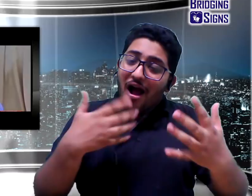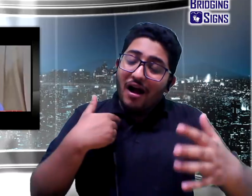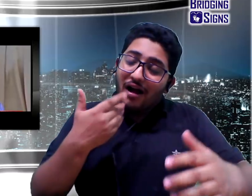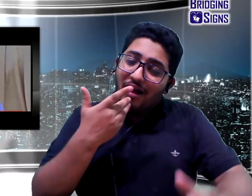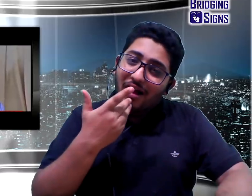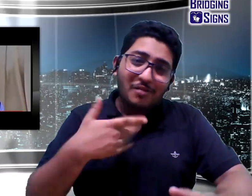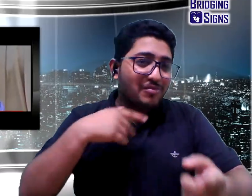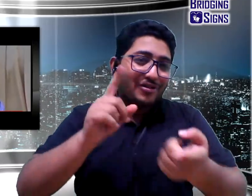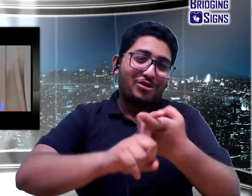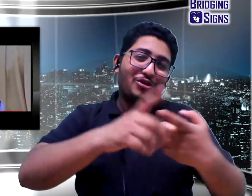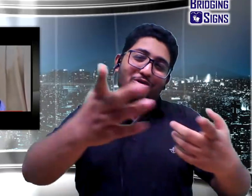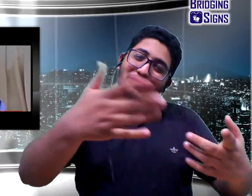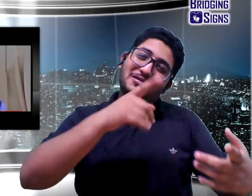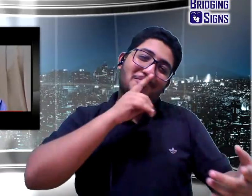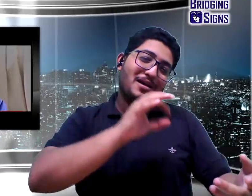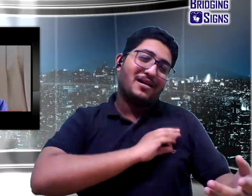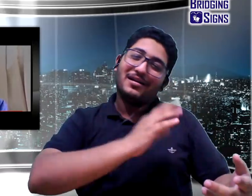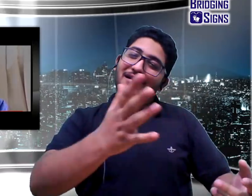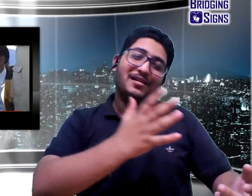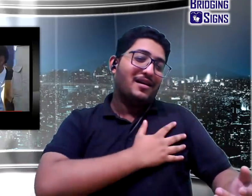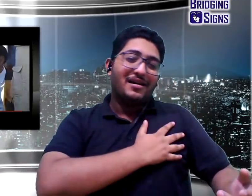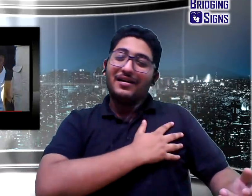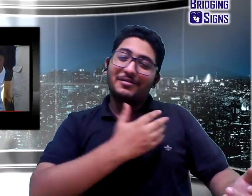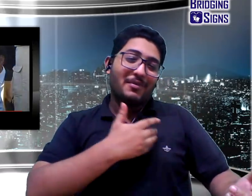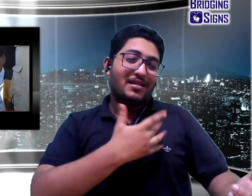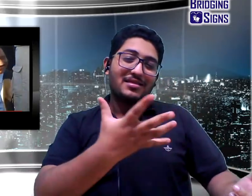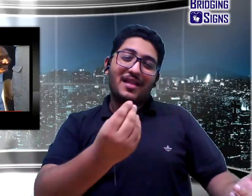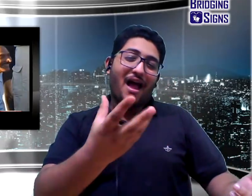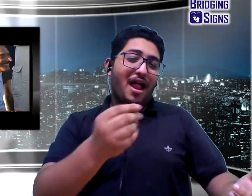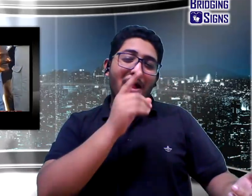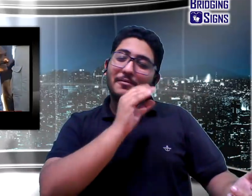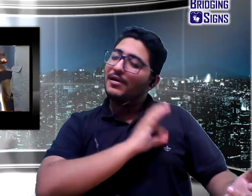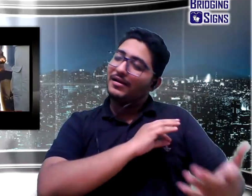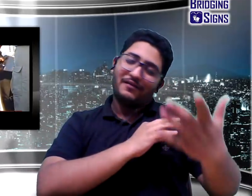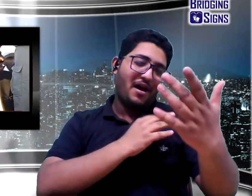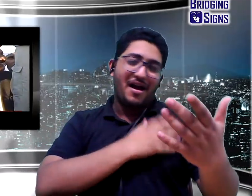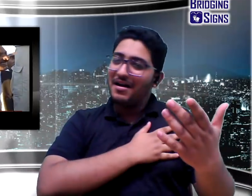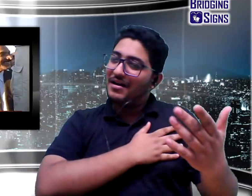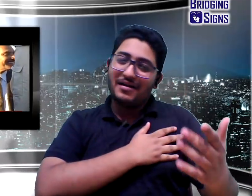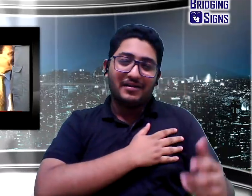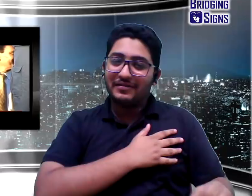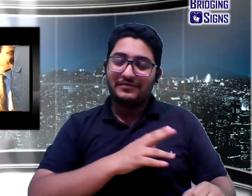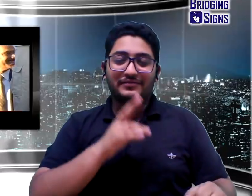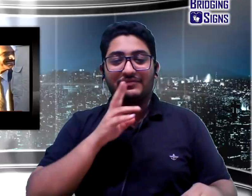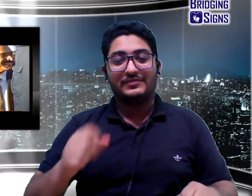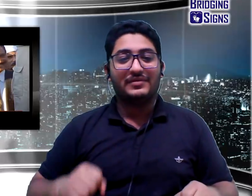दिलदार इमरान खान ने पूरा कर छड्डिया। यारा पूरा कर छड्डिया।